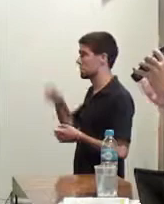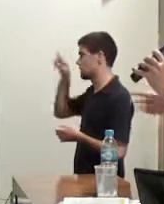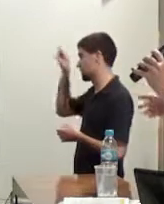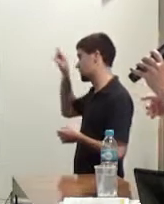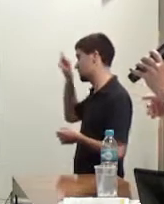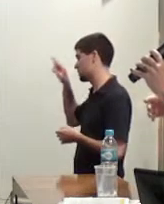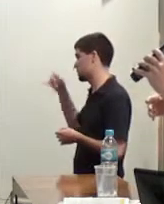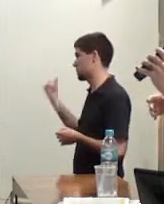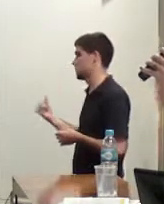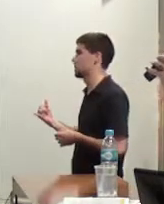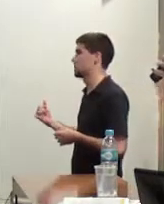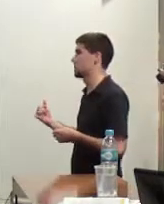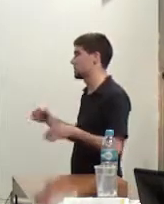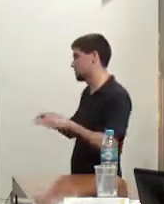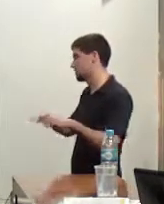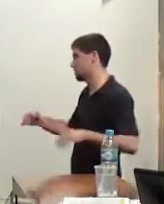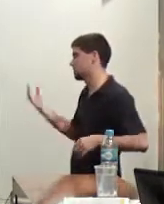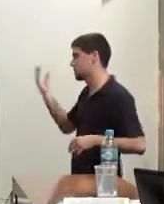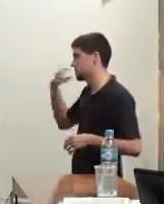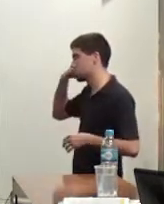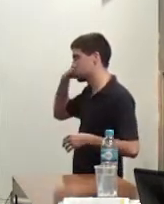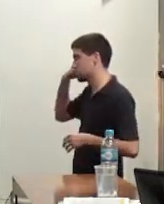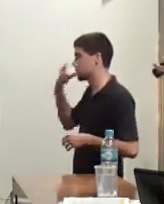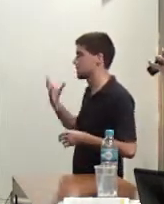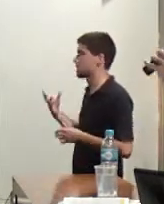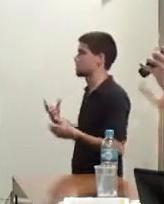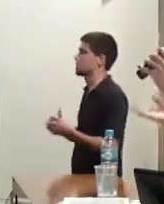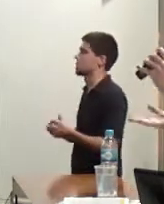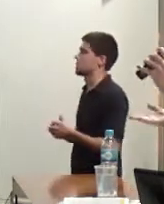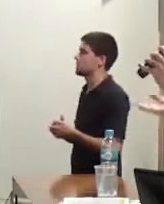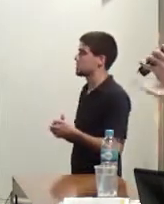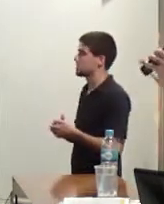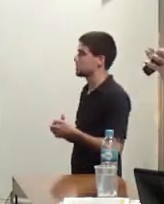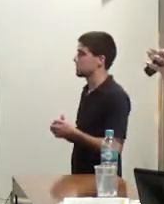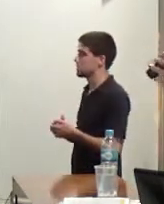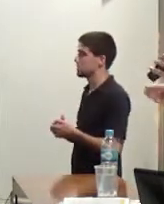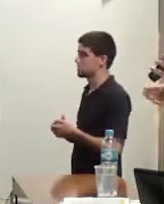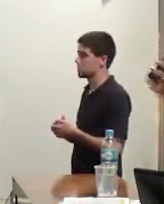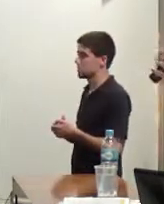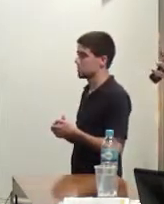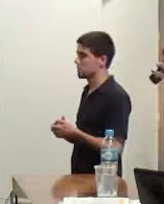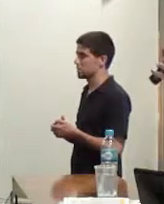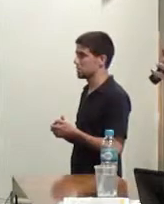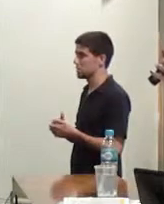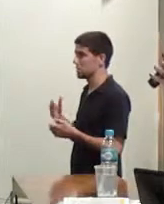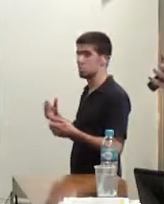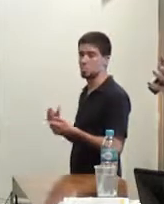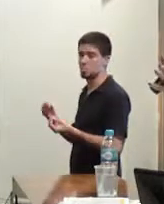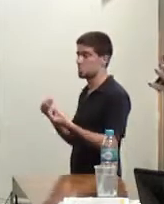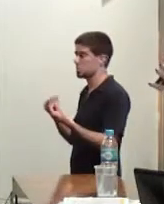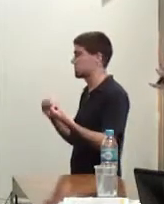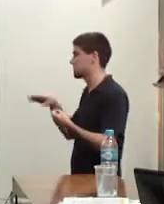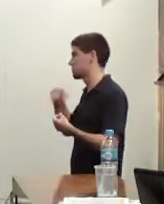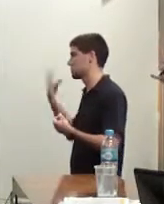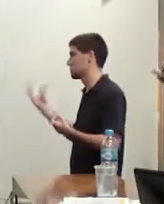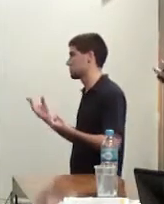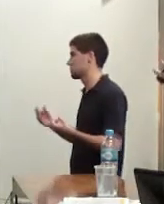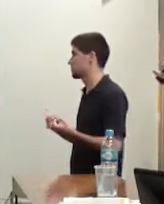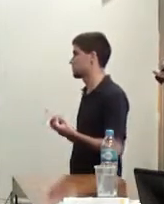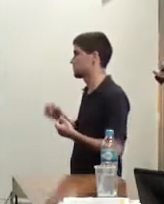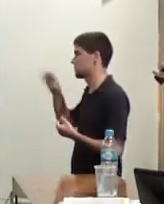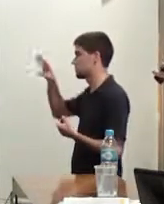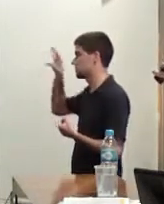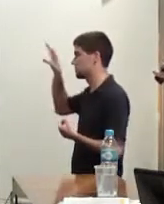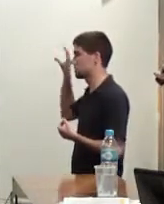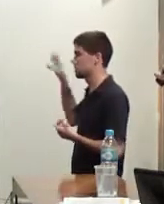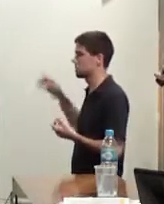y coches añejos, centenarios, y también en muchas otras ciudades del mundo, como